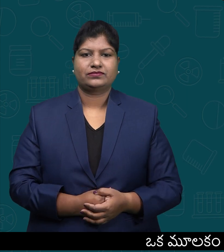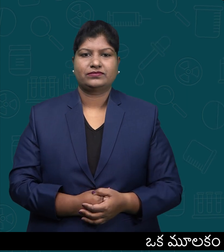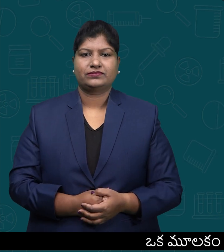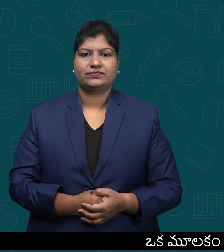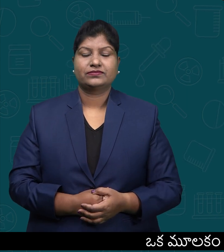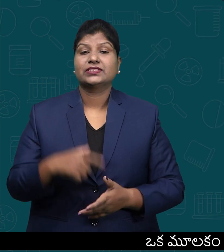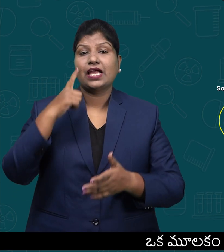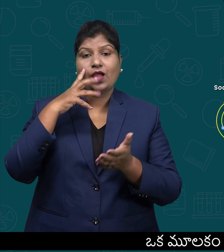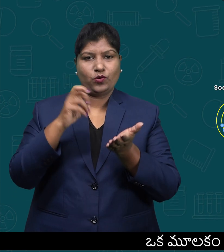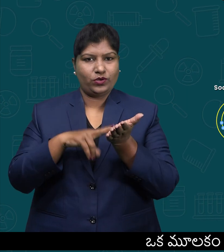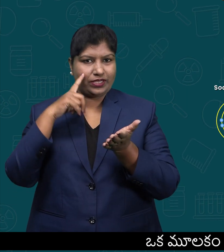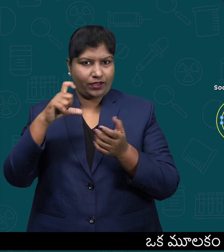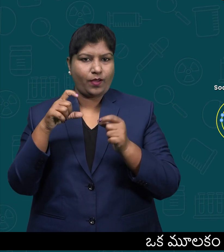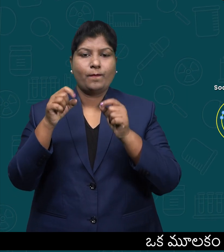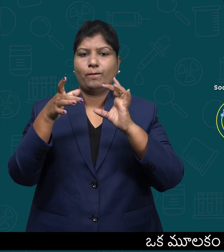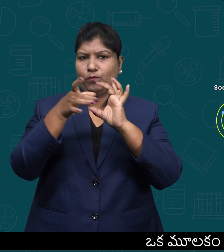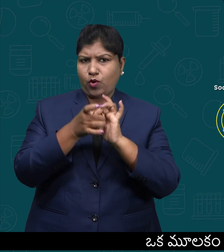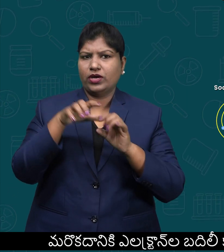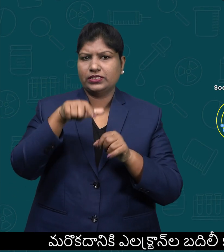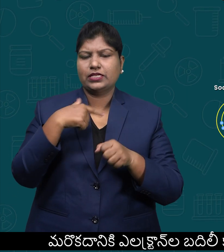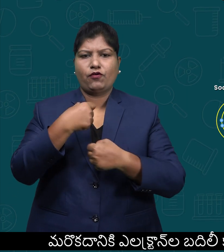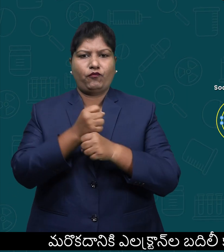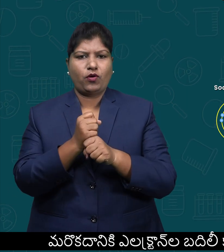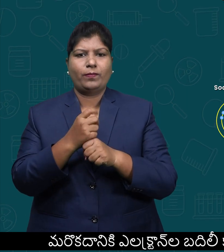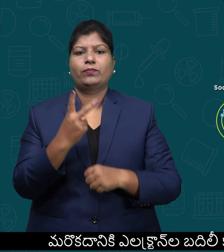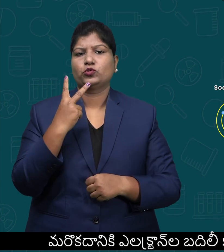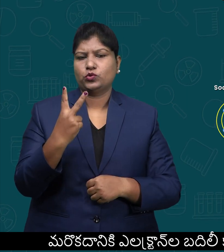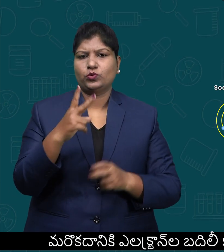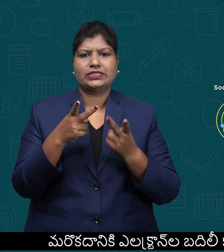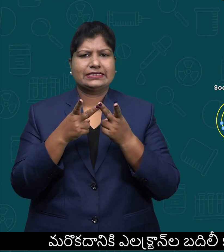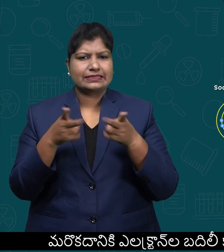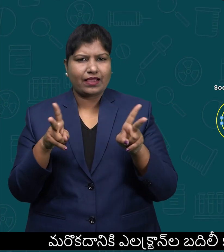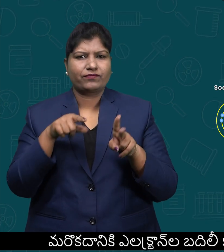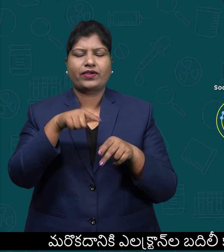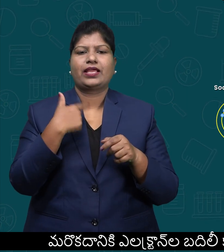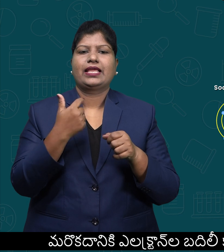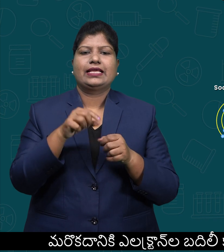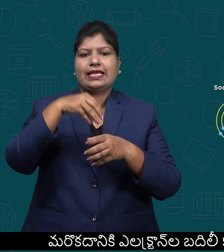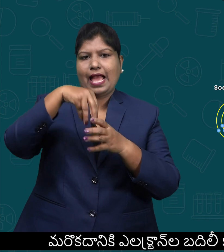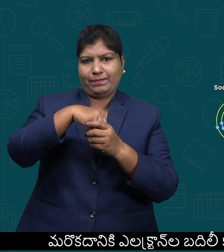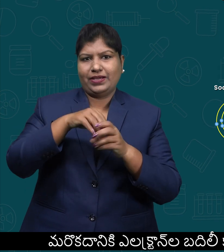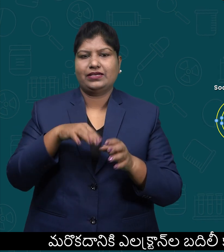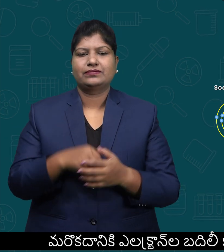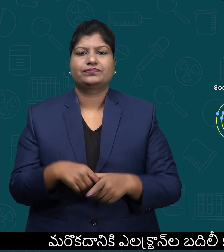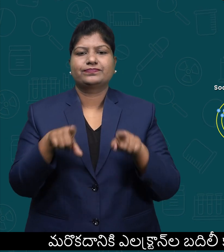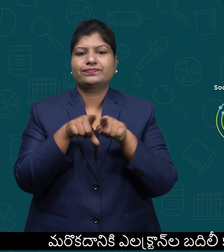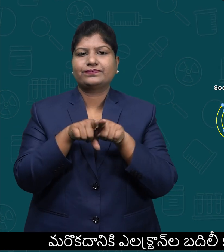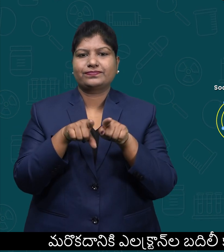ఒక మూలకం యొక్క పరమాణువు నుండి మరొకదానికి ఎలక్ట్రాన్ల బదిలీ కారణంగా అధిక